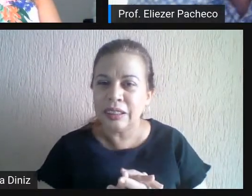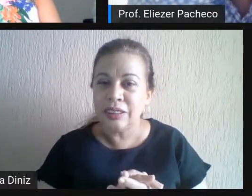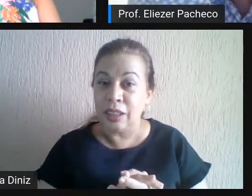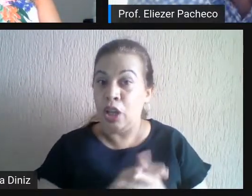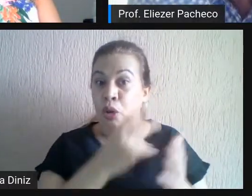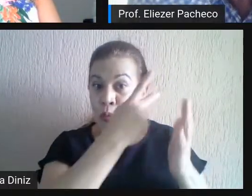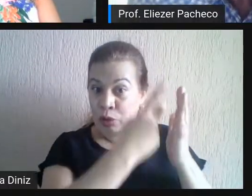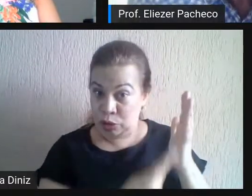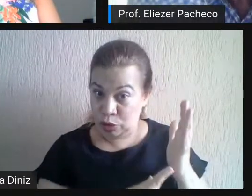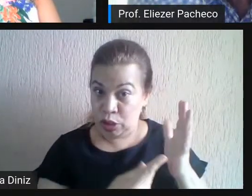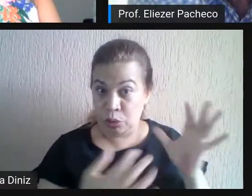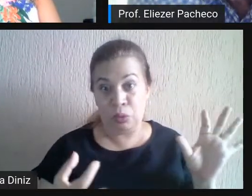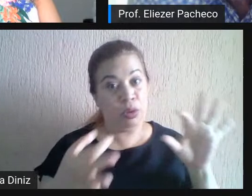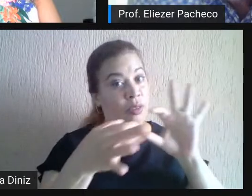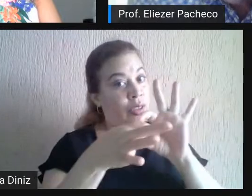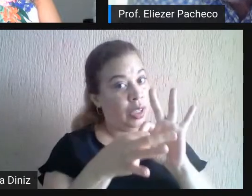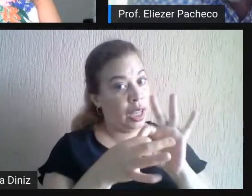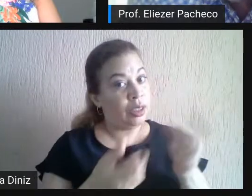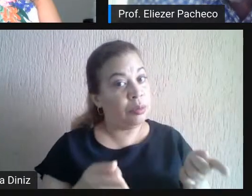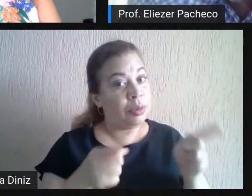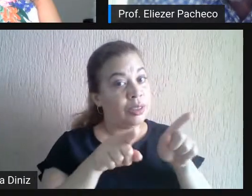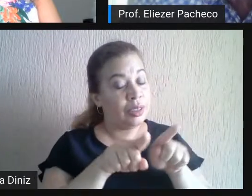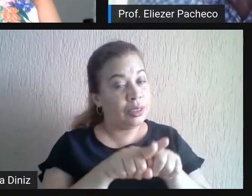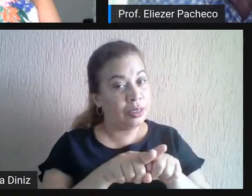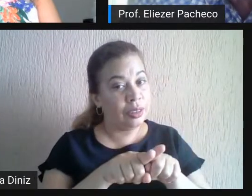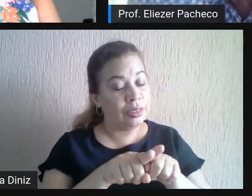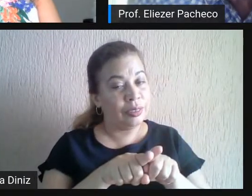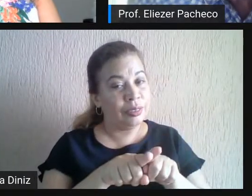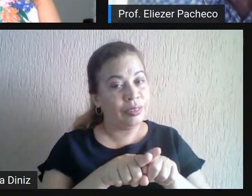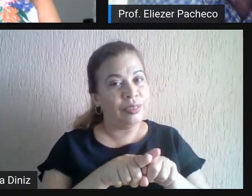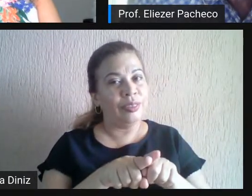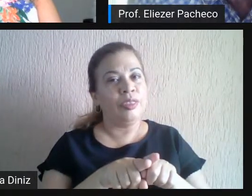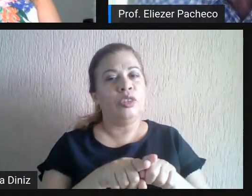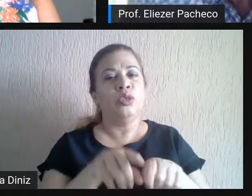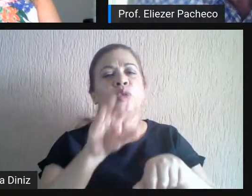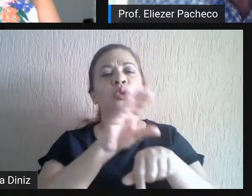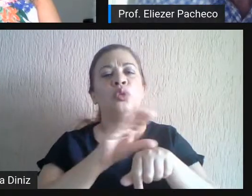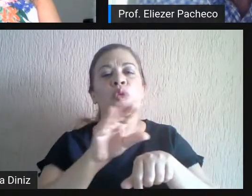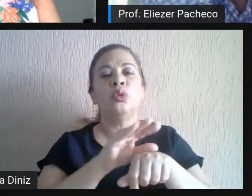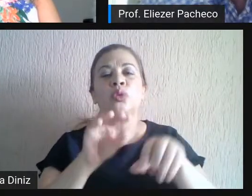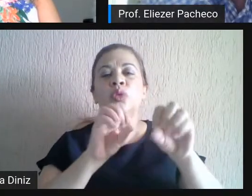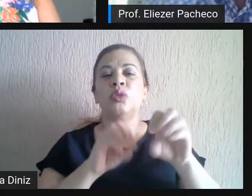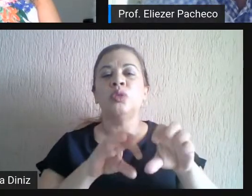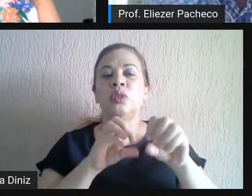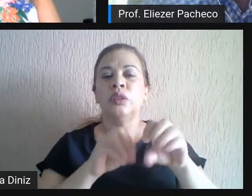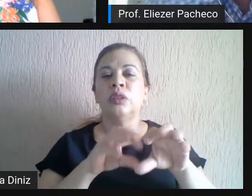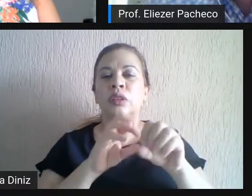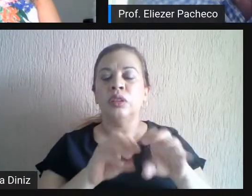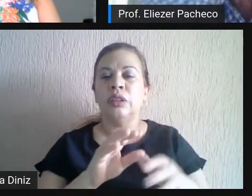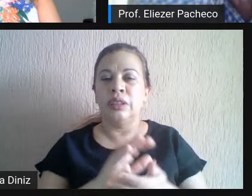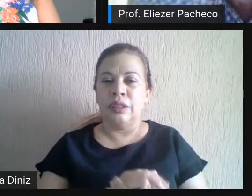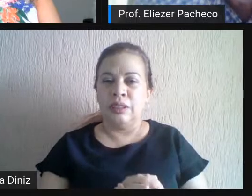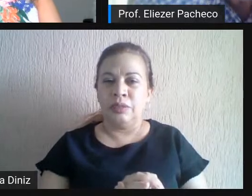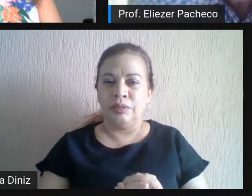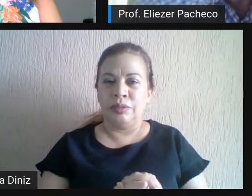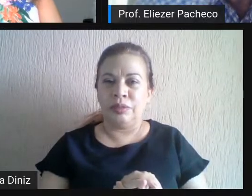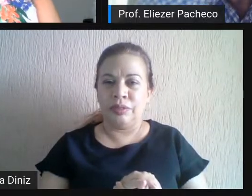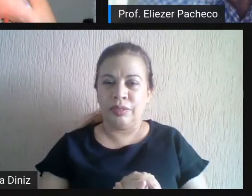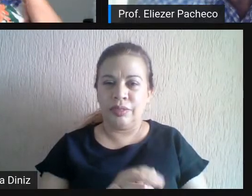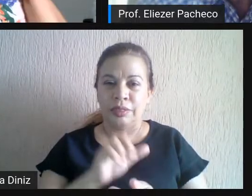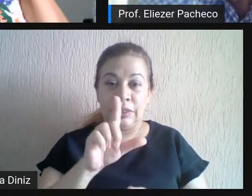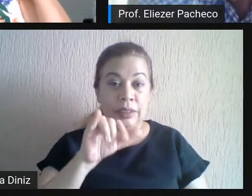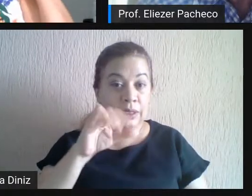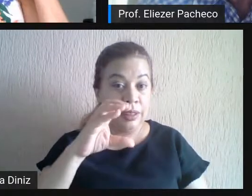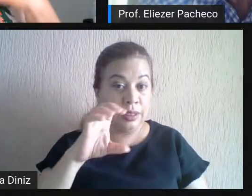integrado. As licenciaturas, eu acho que elas estão por ser inventadas